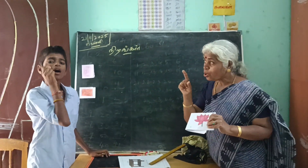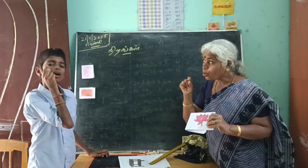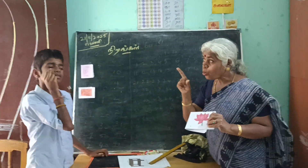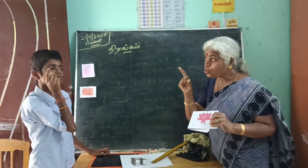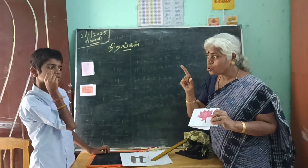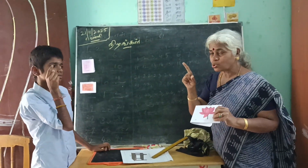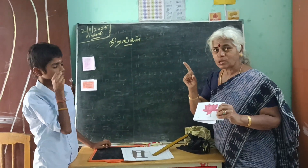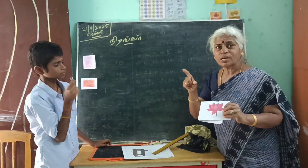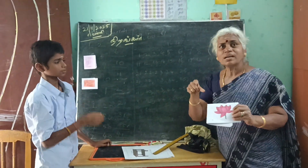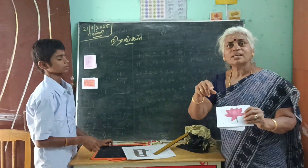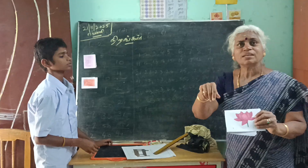ரோஸ்.